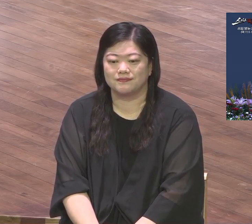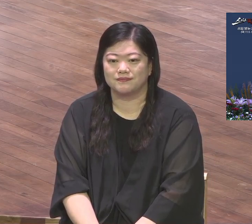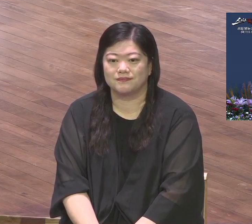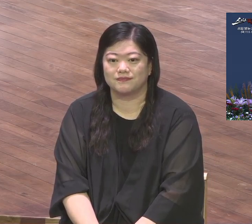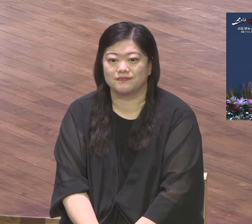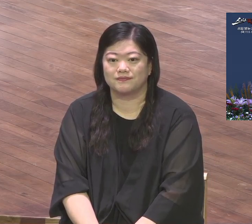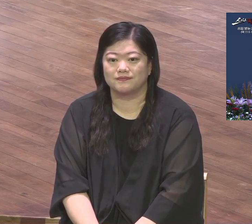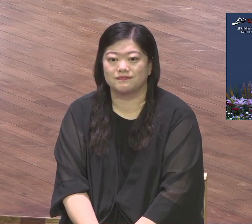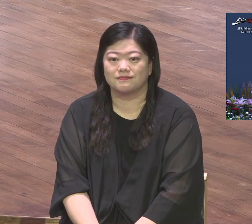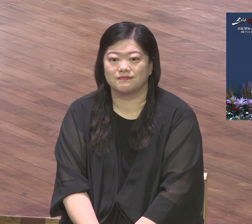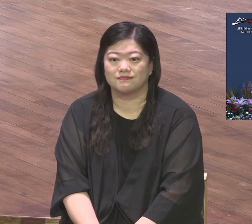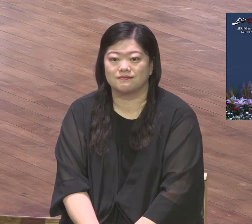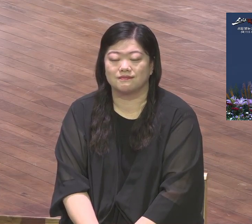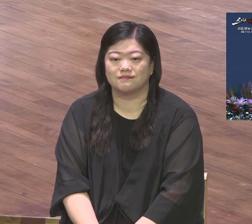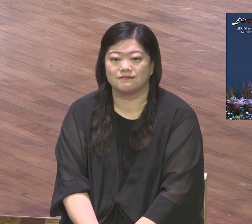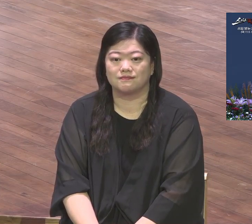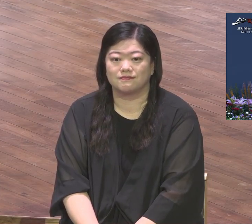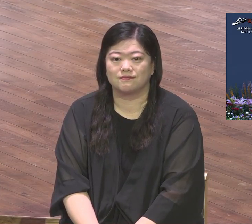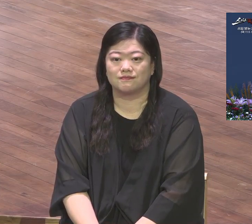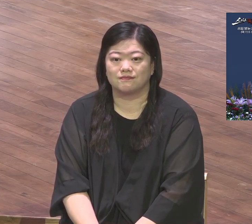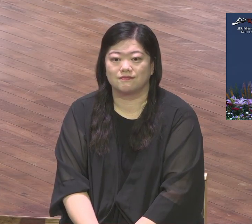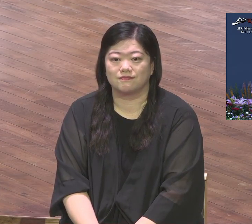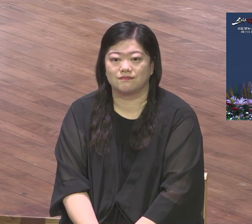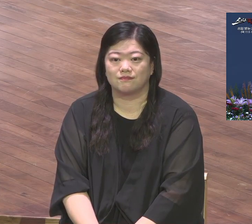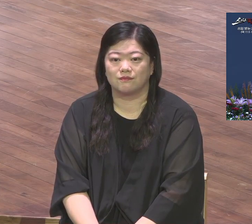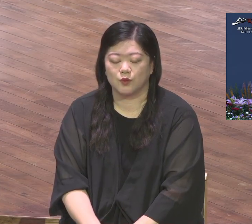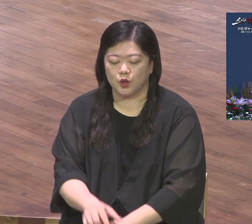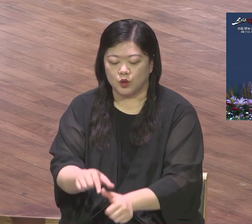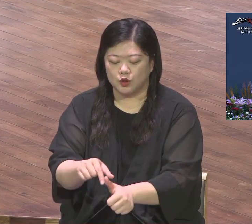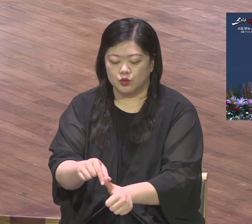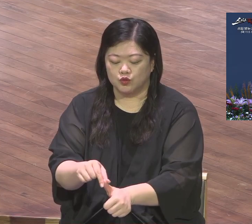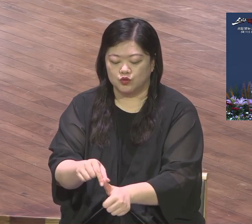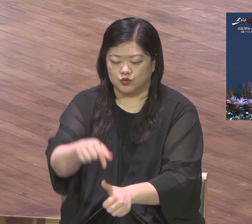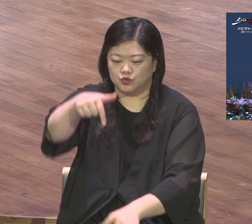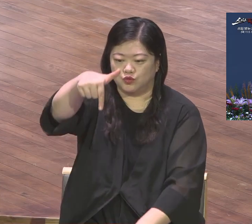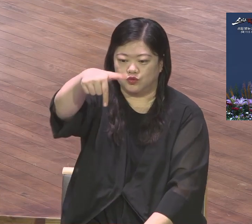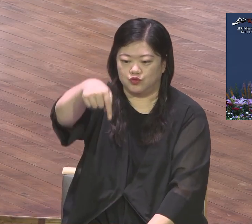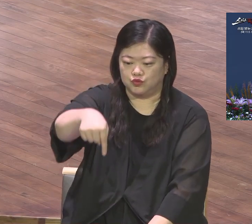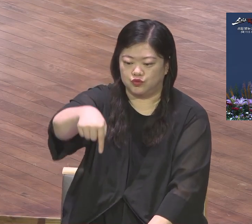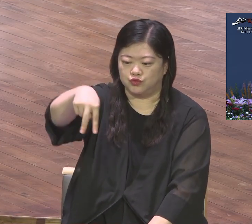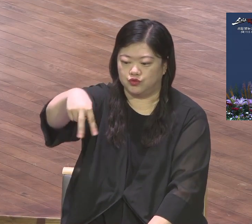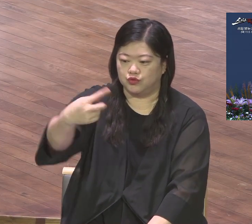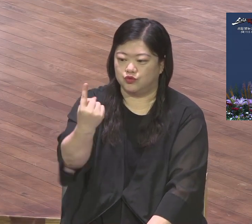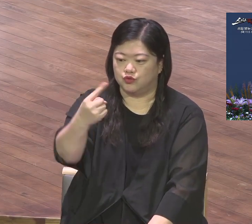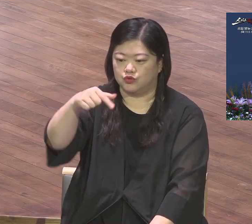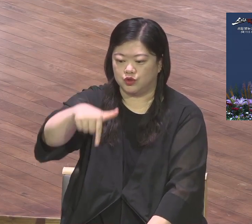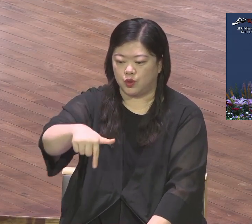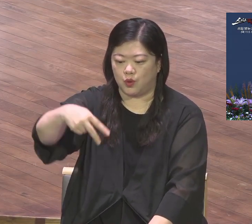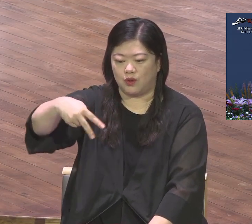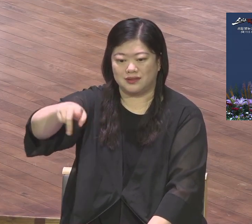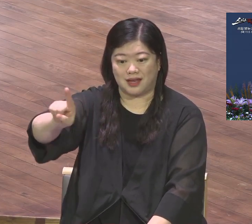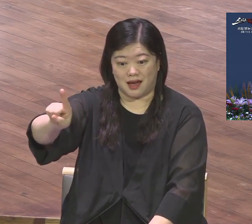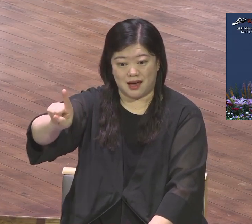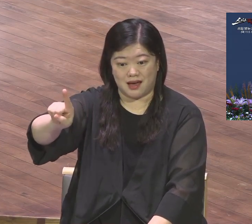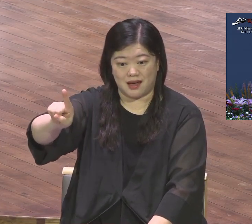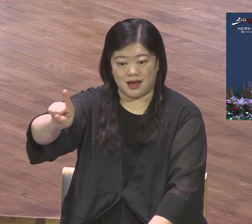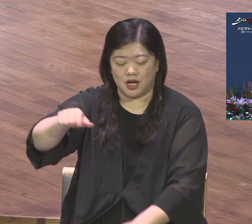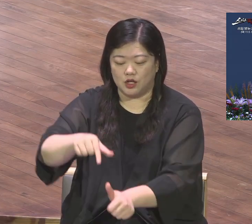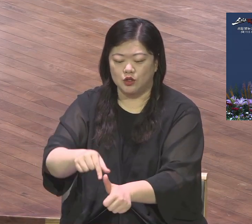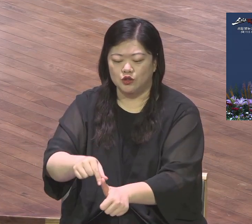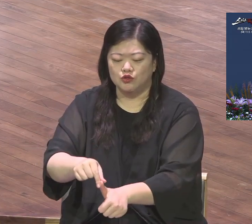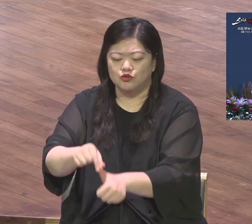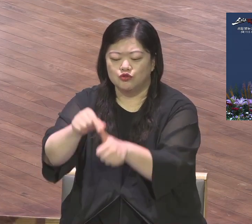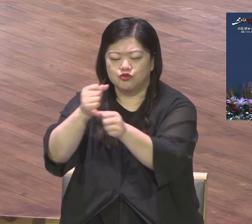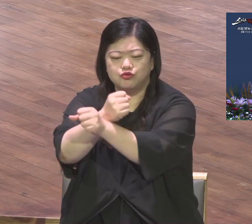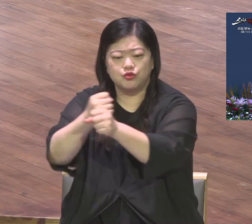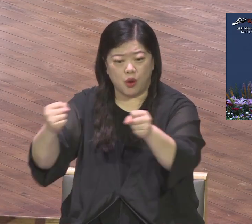신학적으로 표현하면 구속사 성취를 위해서 나를 선택하셨다. 이것도